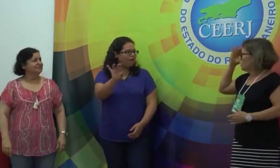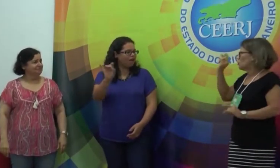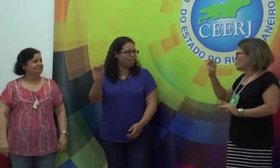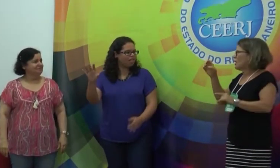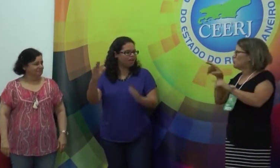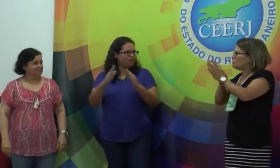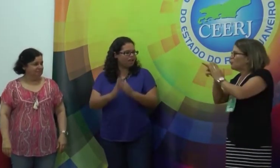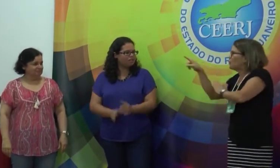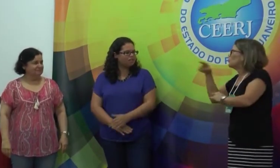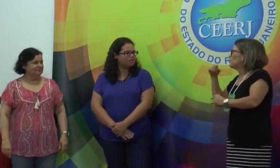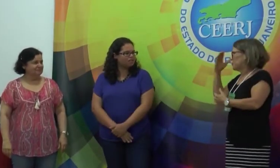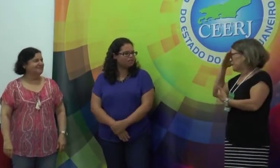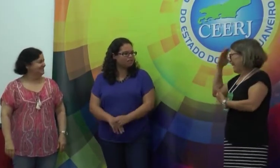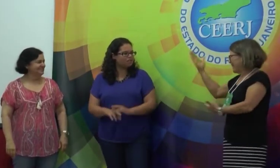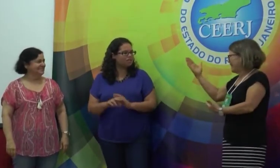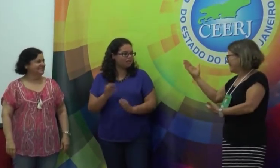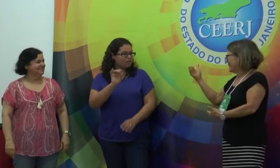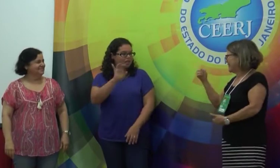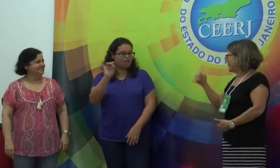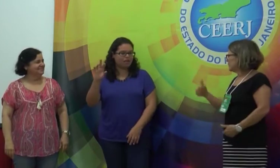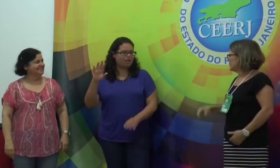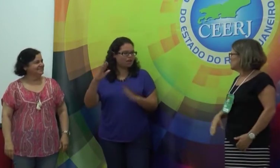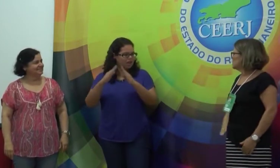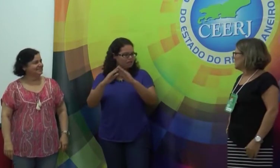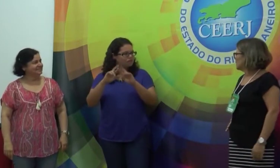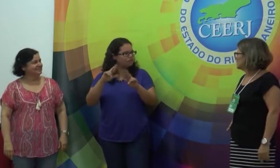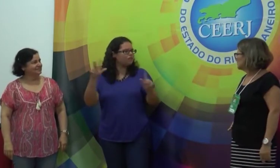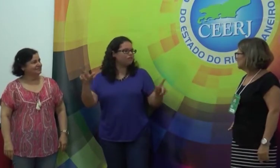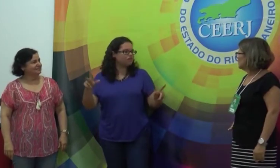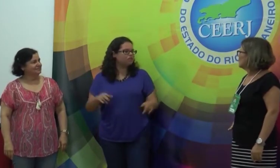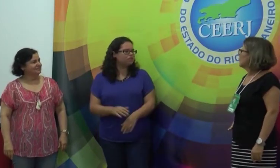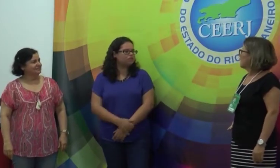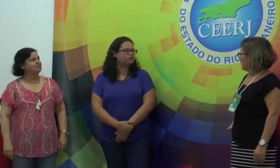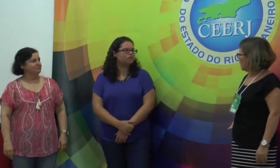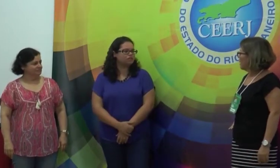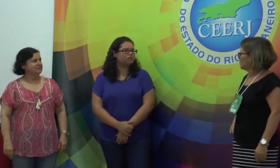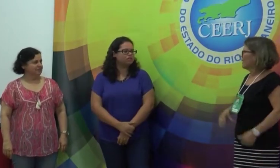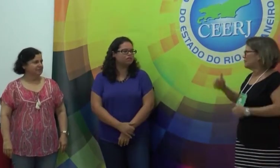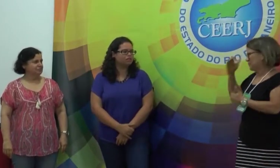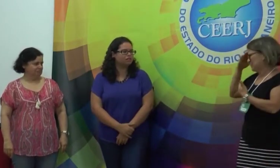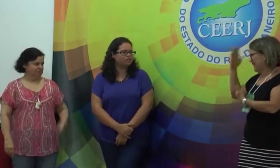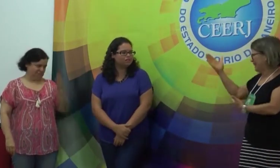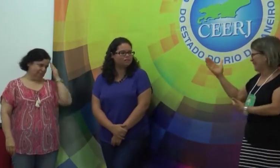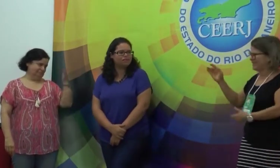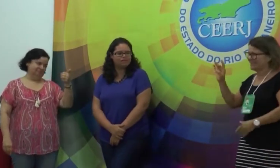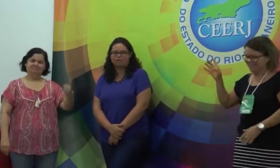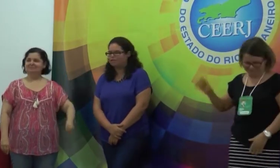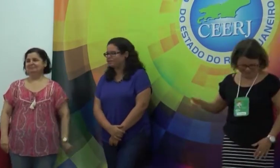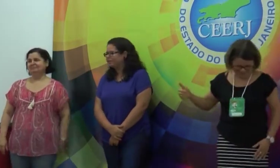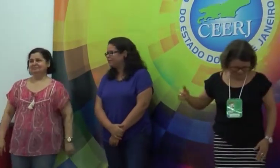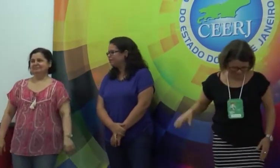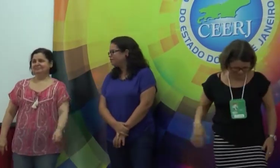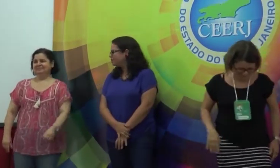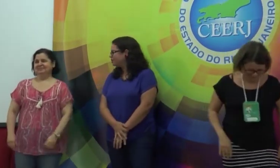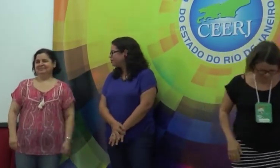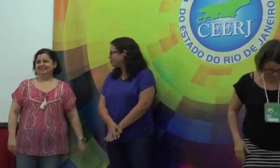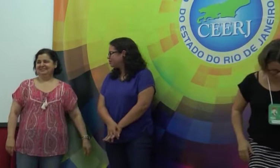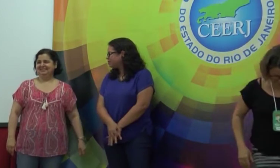ter. Cada casa espírita tem a sua. Muito obrigada. Cada casa espírita é diferente. Obrigada,